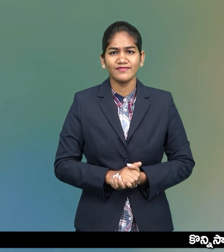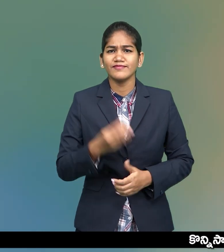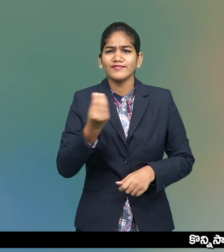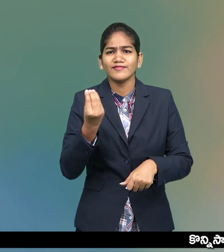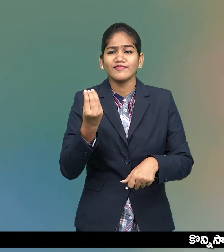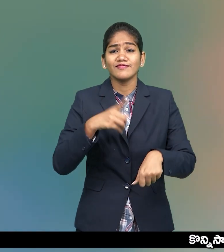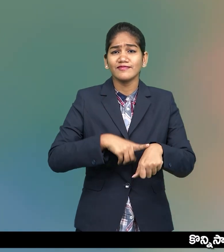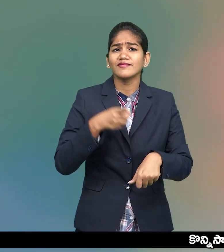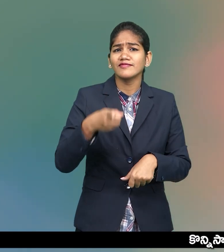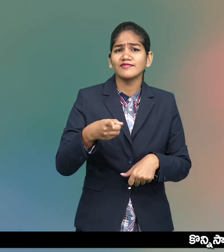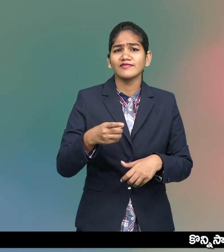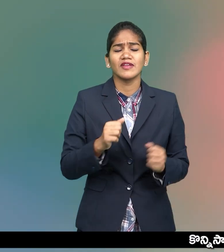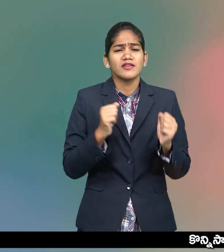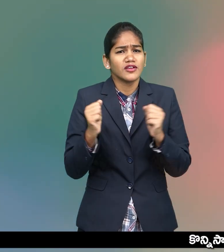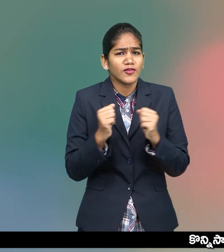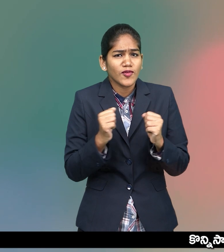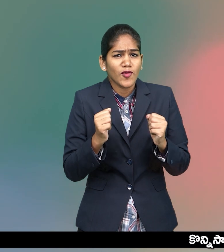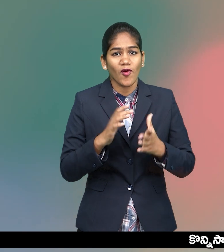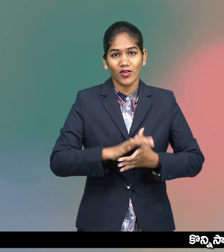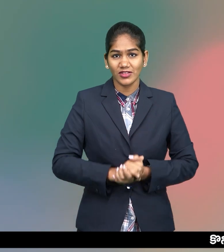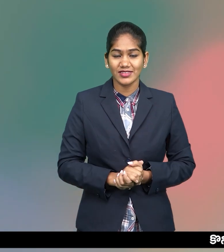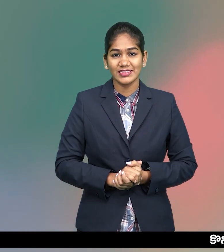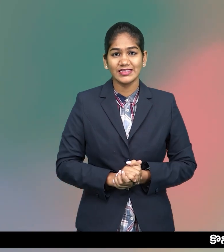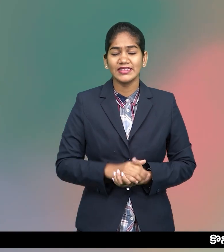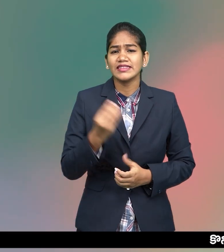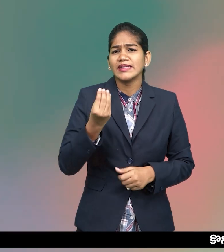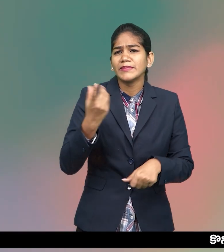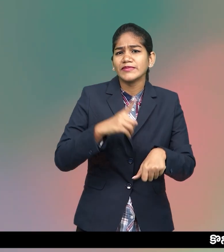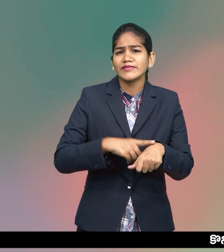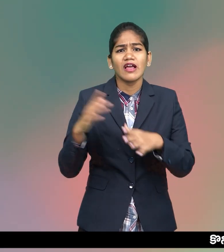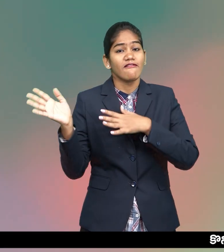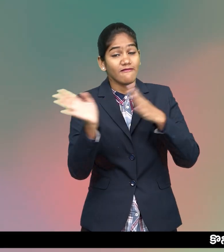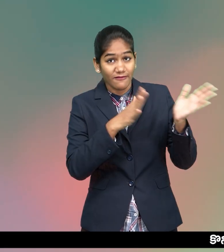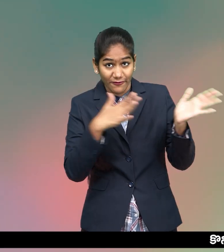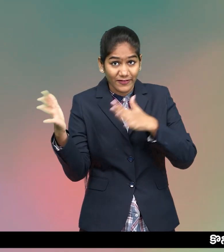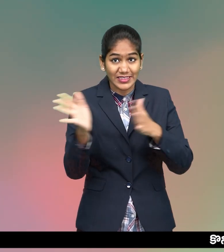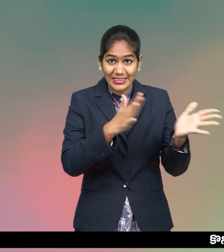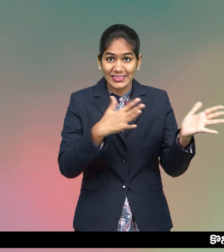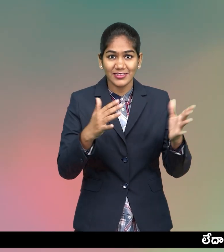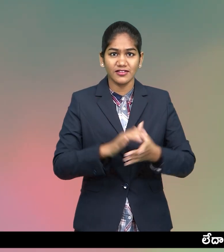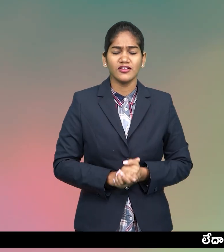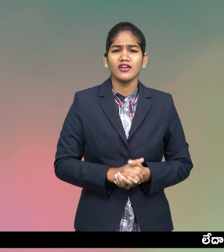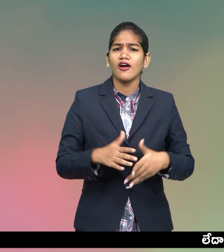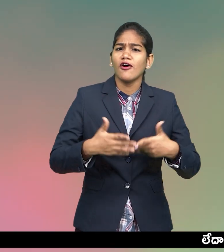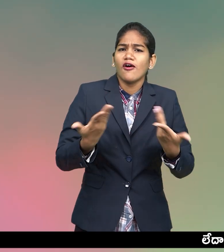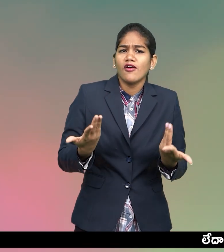కొన్నిసార్లు చల్లగా ఉంటుంది. కొన్నిసార్లు గాలులు లేదా